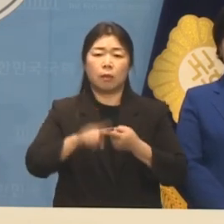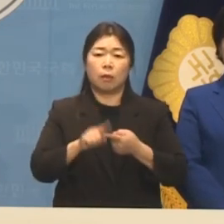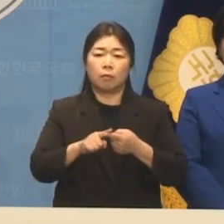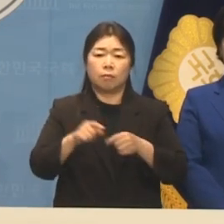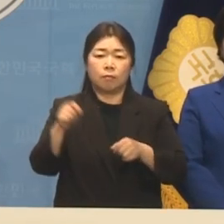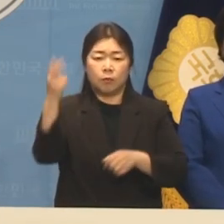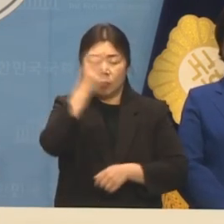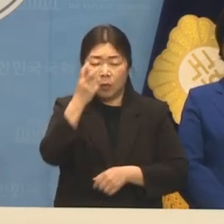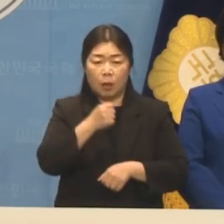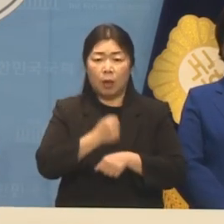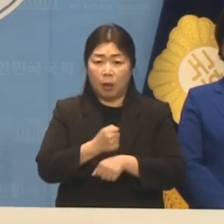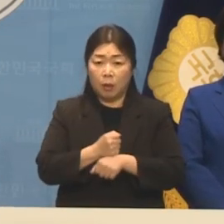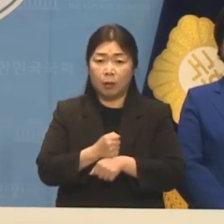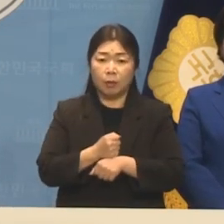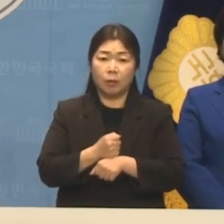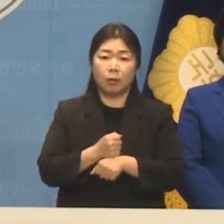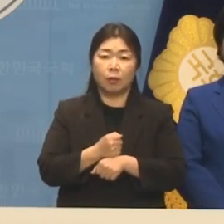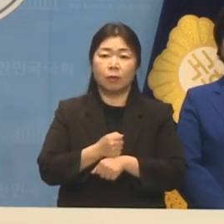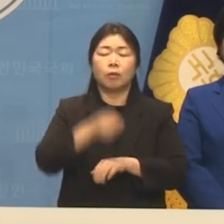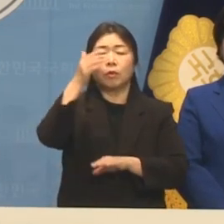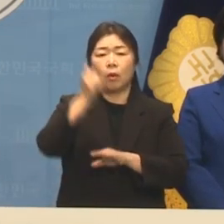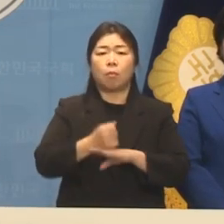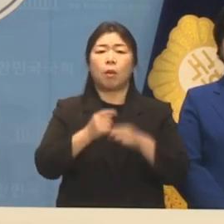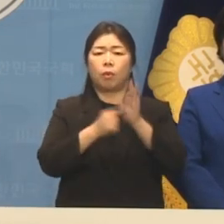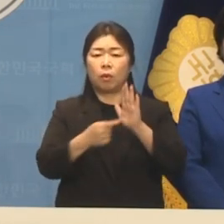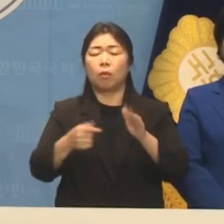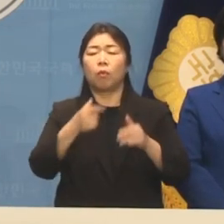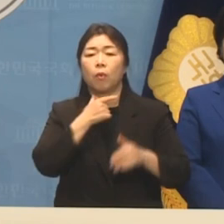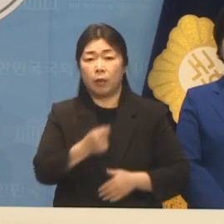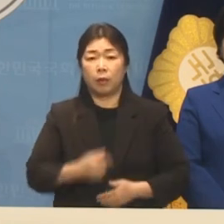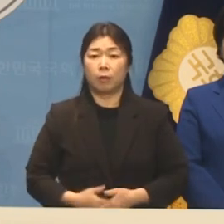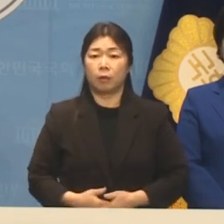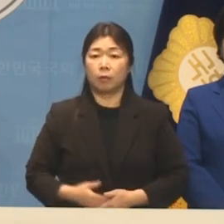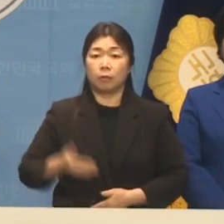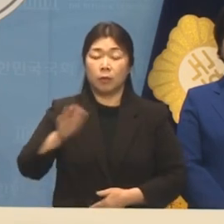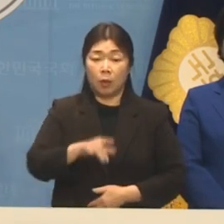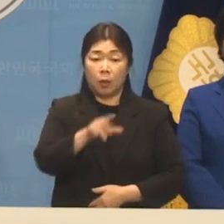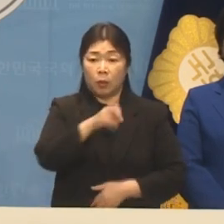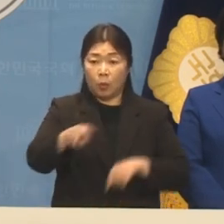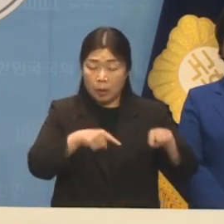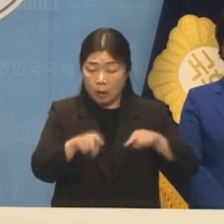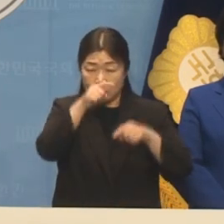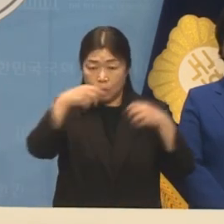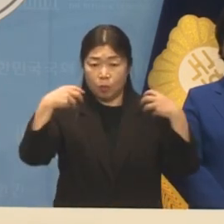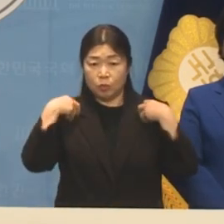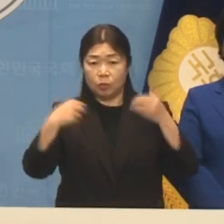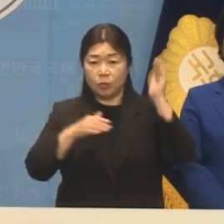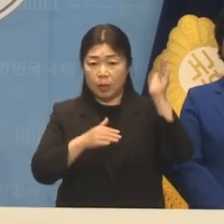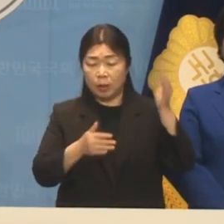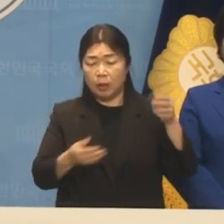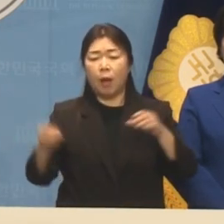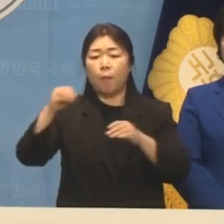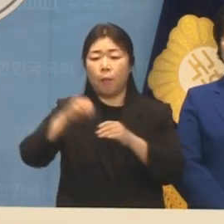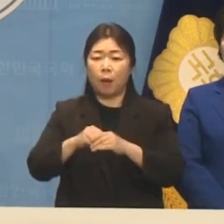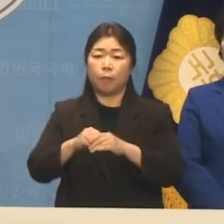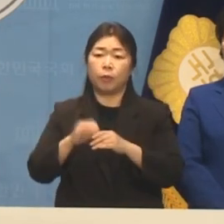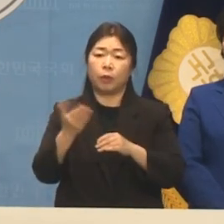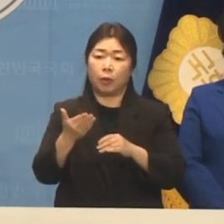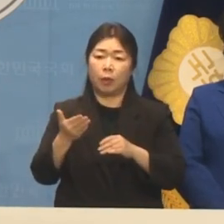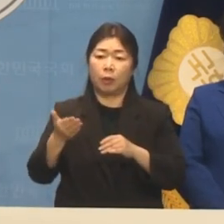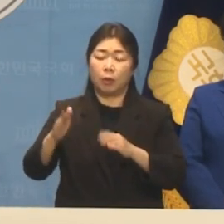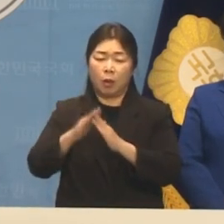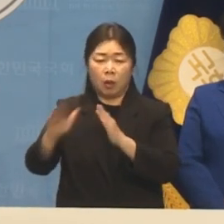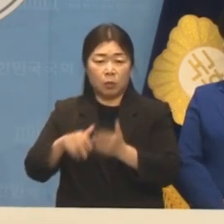것입니다. 그런데 이 여당과 정부의 안을 대폭 반영한 그래서 가족분들에게는 전혀 마뜩지 않았던